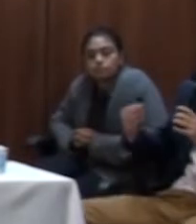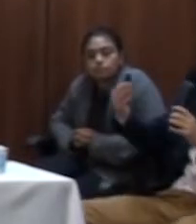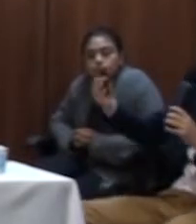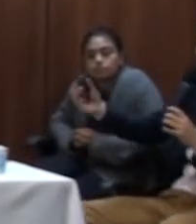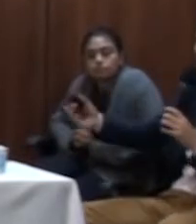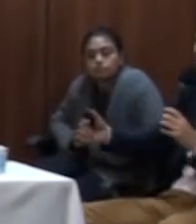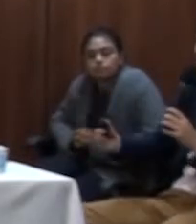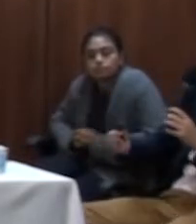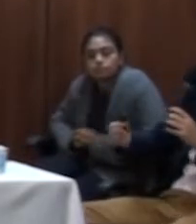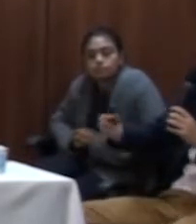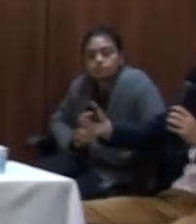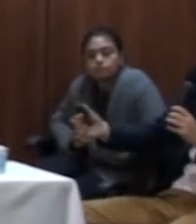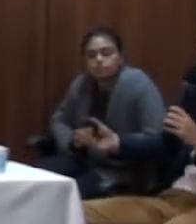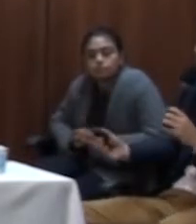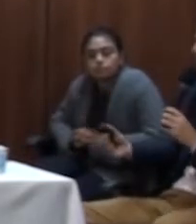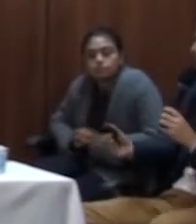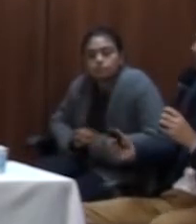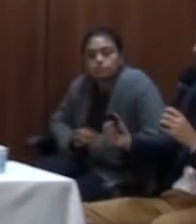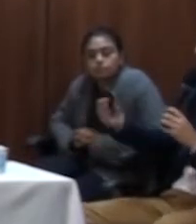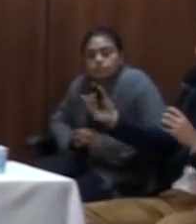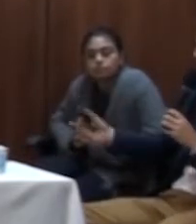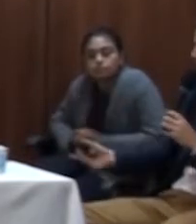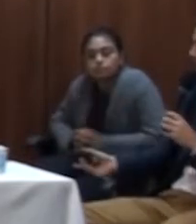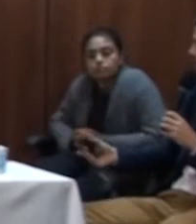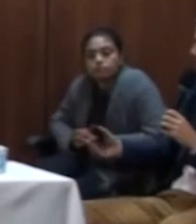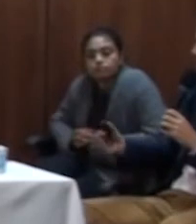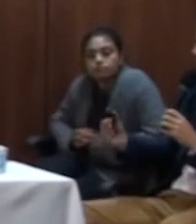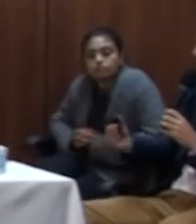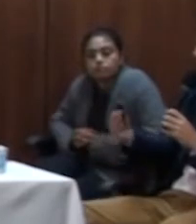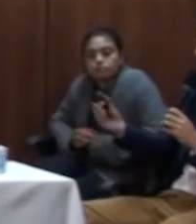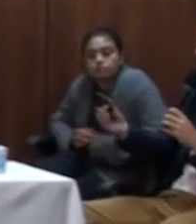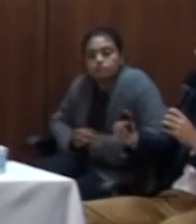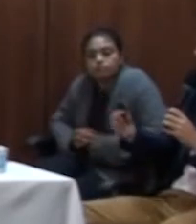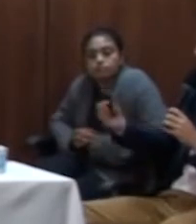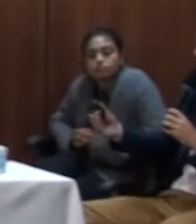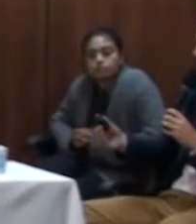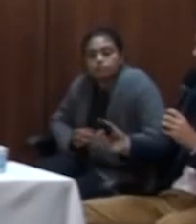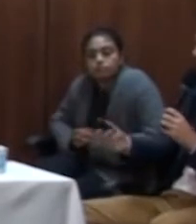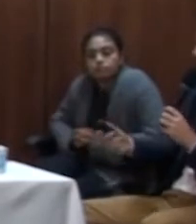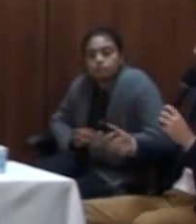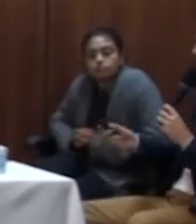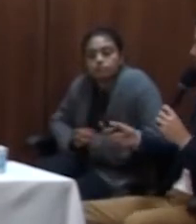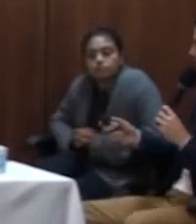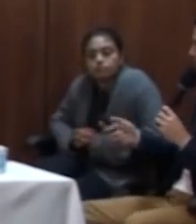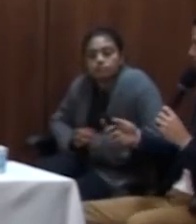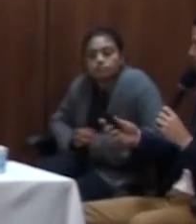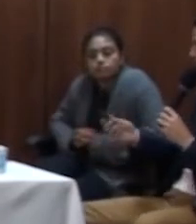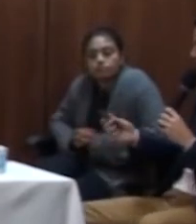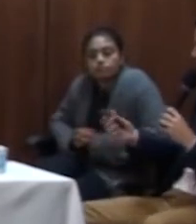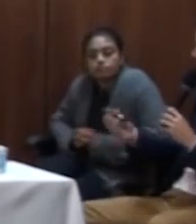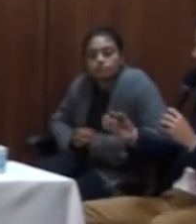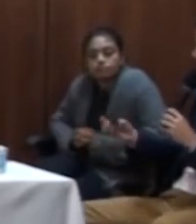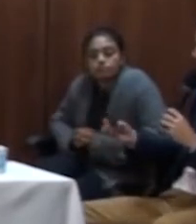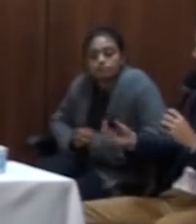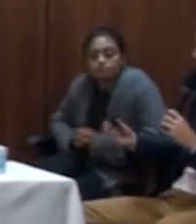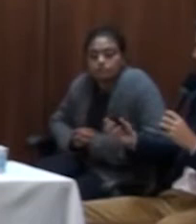e há toda uma prioridade do ponto de vista da saúde pública para questões urgentes, mas o fato é que assim, a gente não teve nenhum relato de alguém que